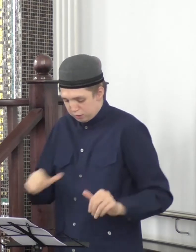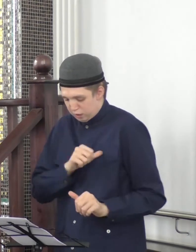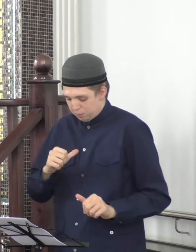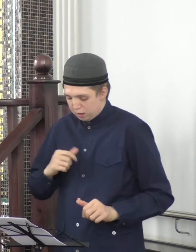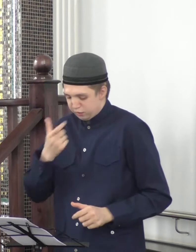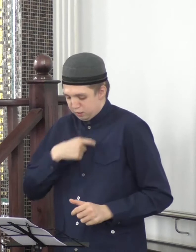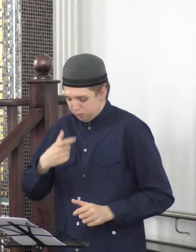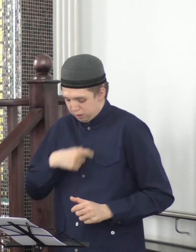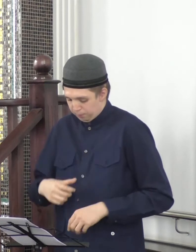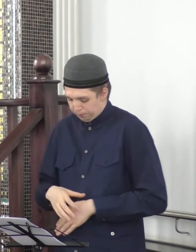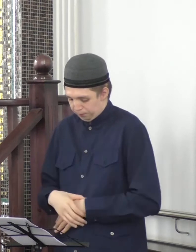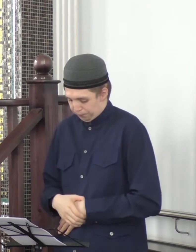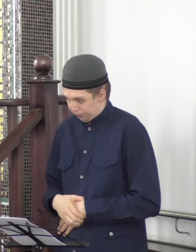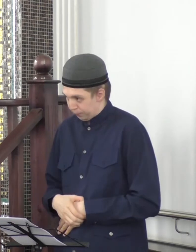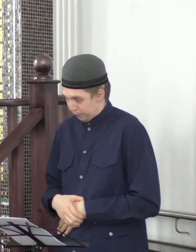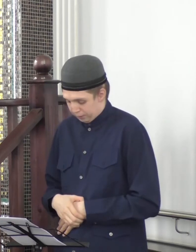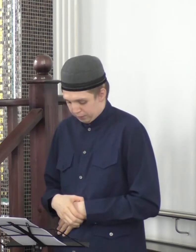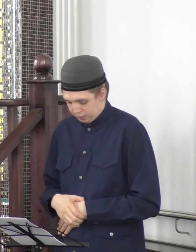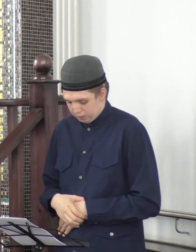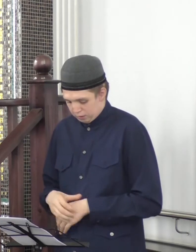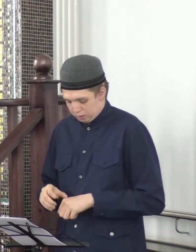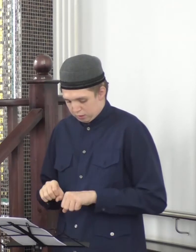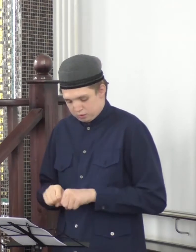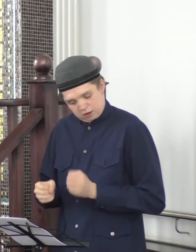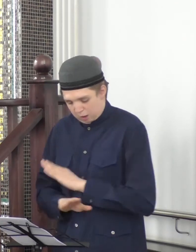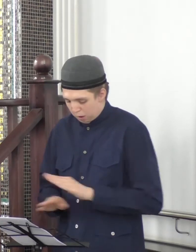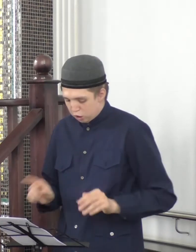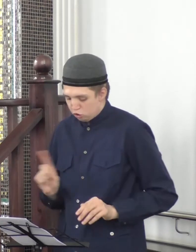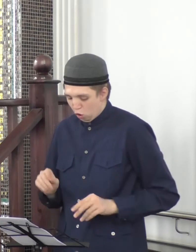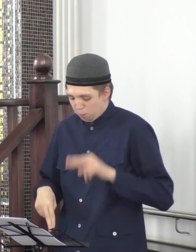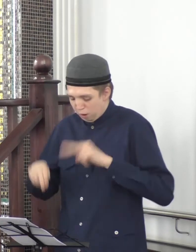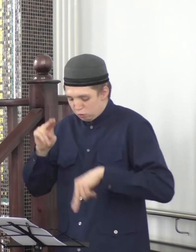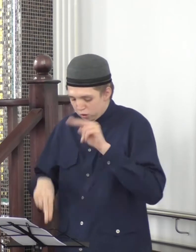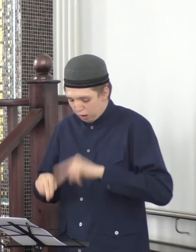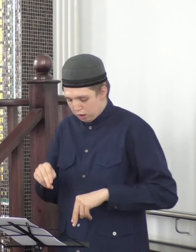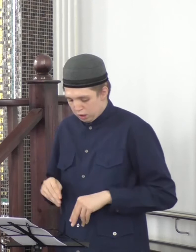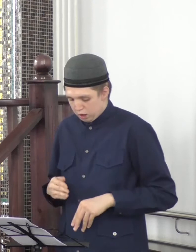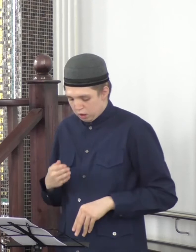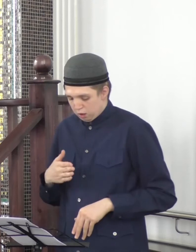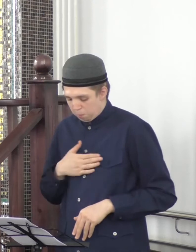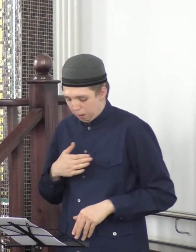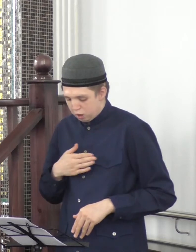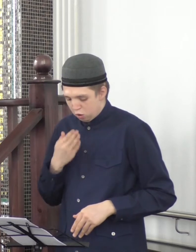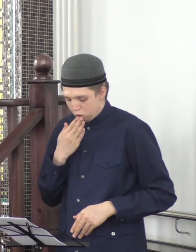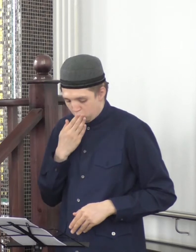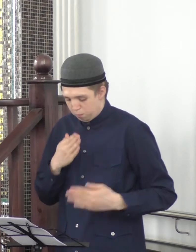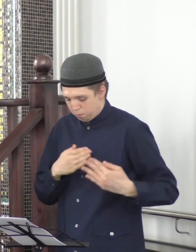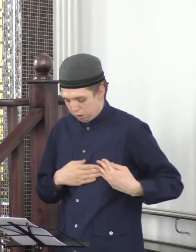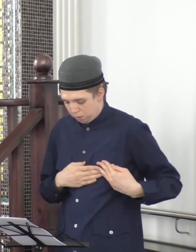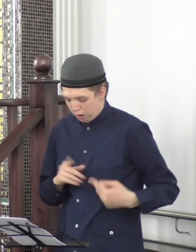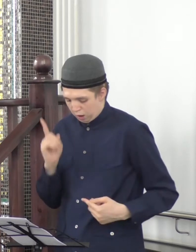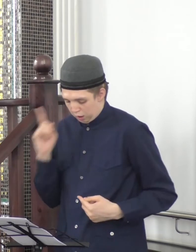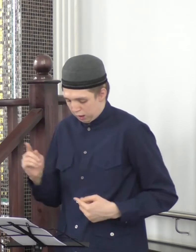келгенше қадар, өлім келгенше қадар деп айта. Айша радиаллаһу анһадан риwayat ителә, пайғамбарыбыз алейхи саляту ва салам